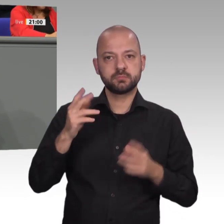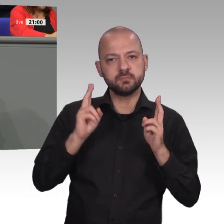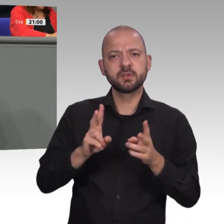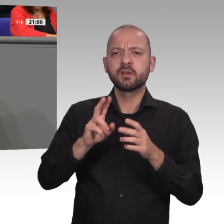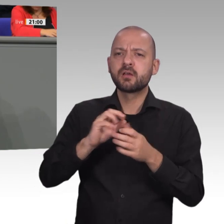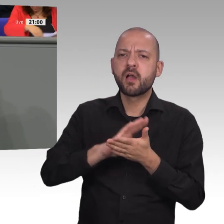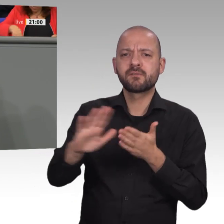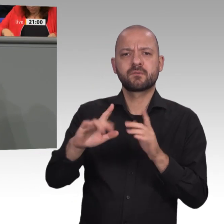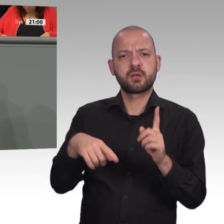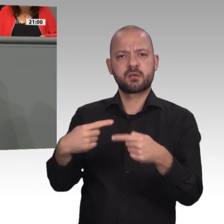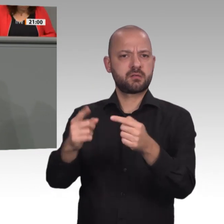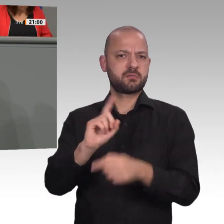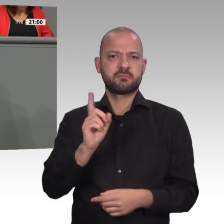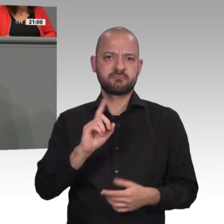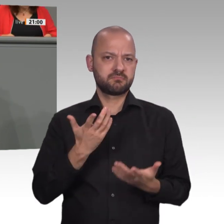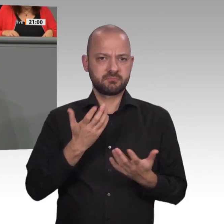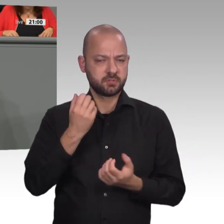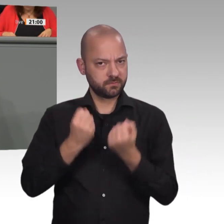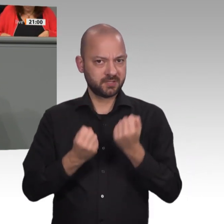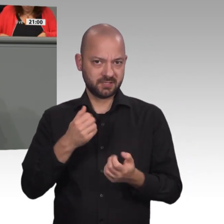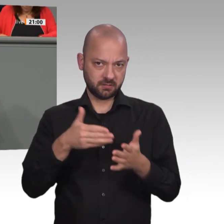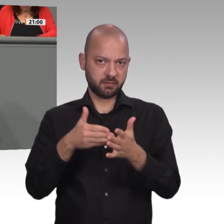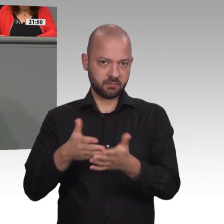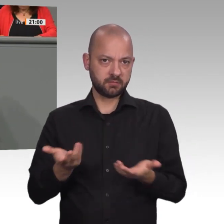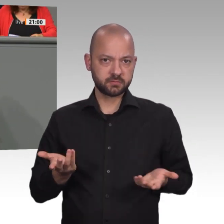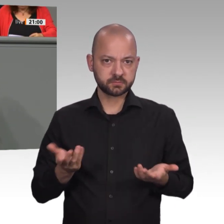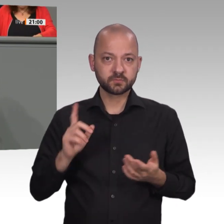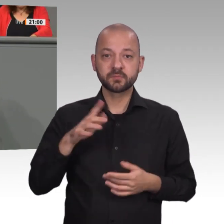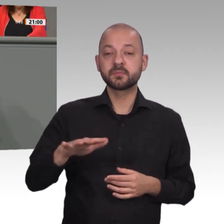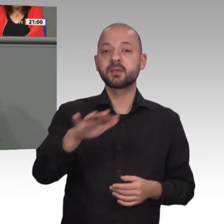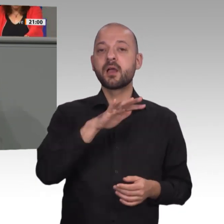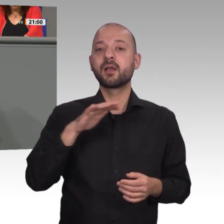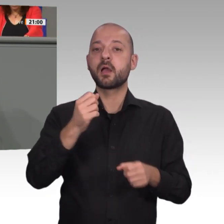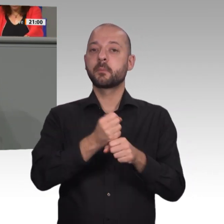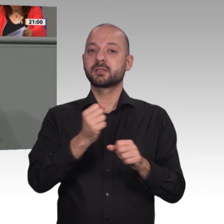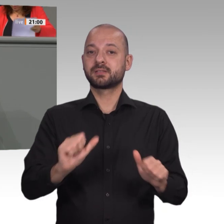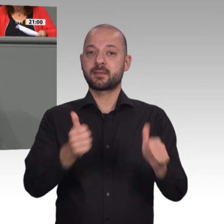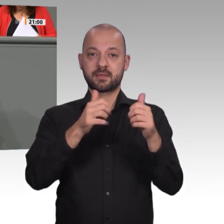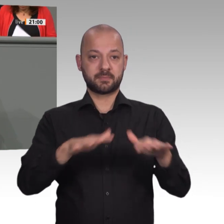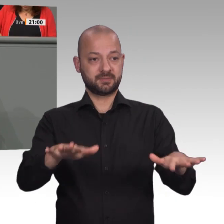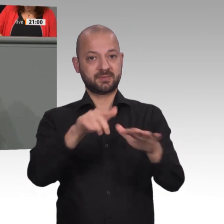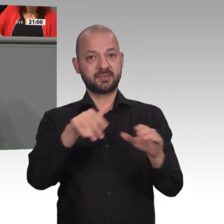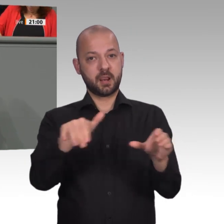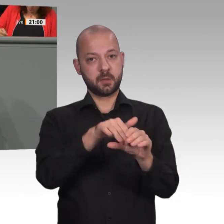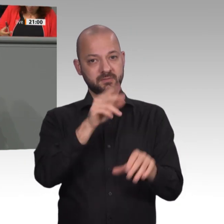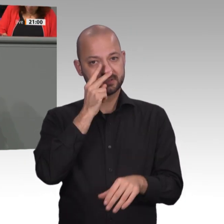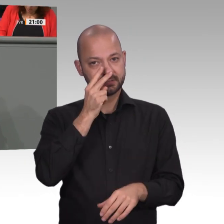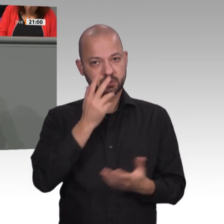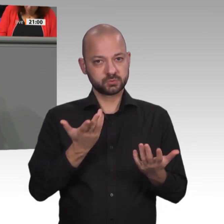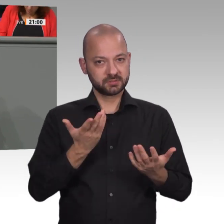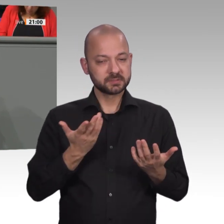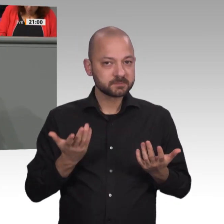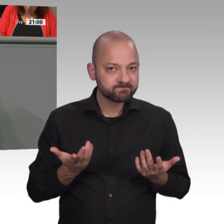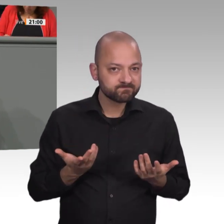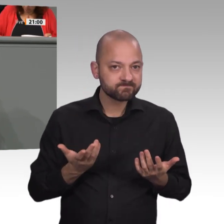UN die Entwicklung, die sich in einigen Bereichen für das Leben von Menschen mit Behinderung in Deutschland entwickelt hat. Für den Bereich Arbeit